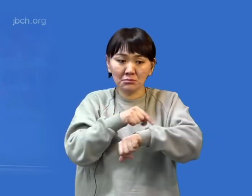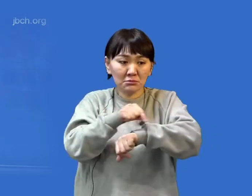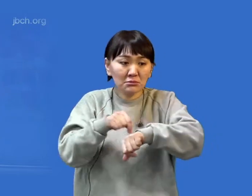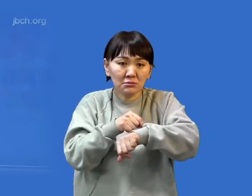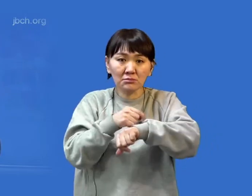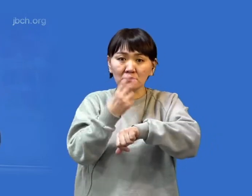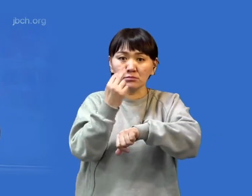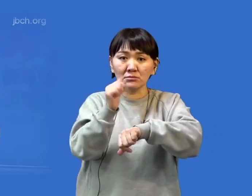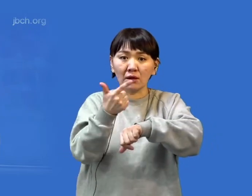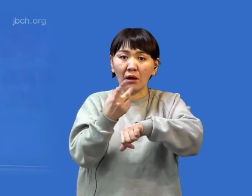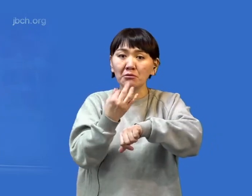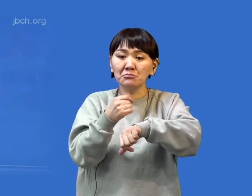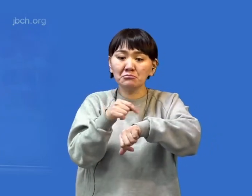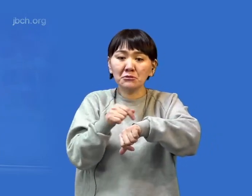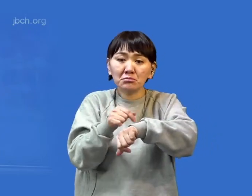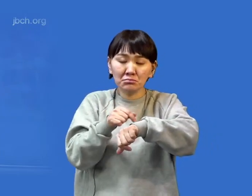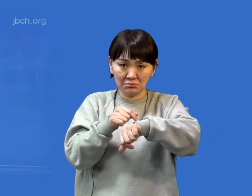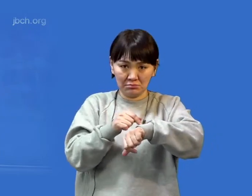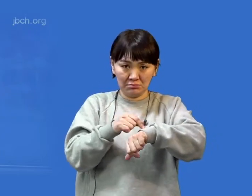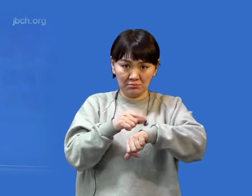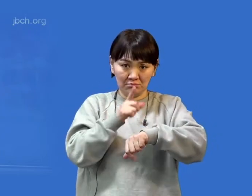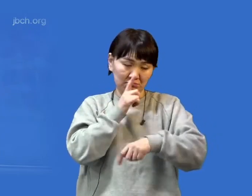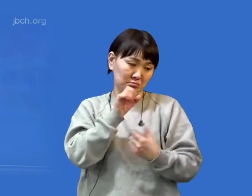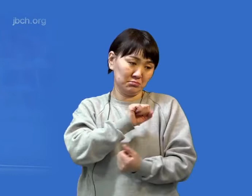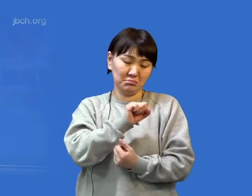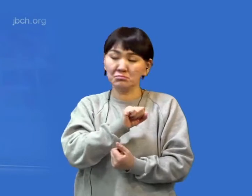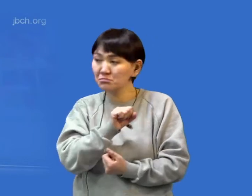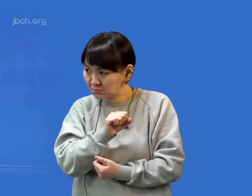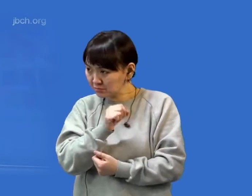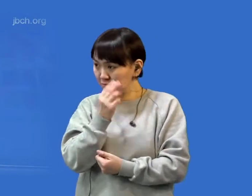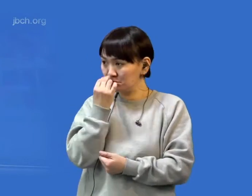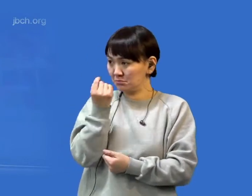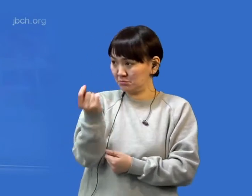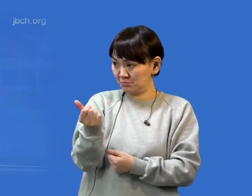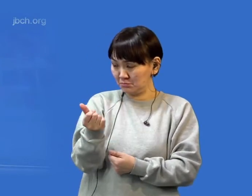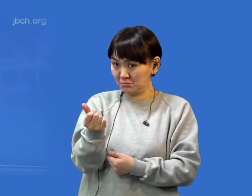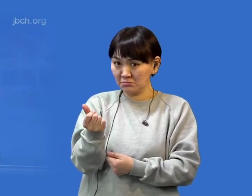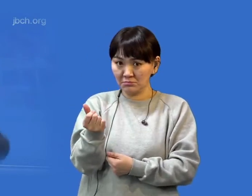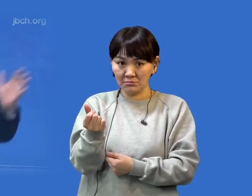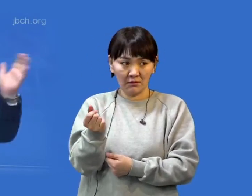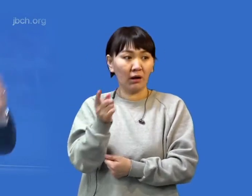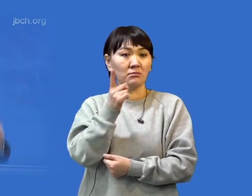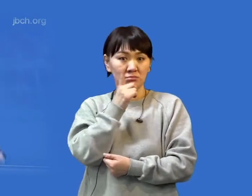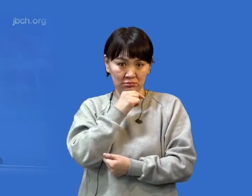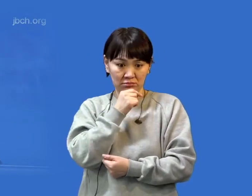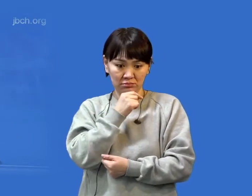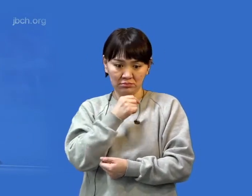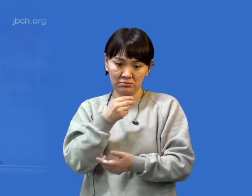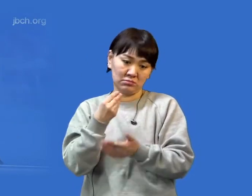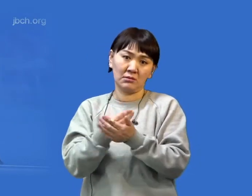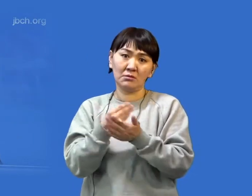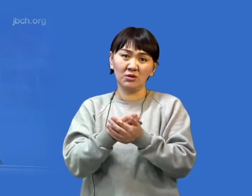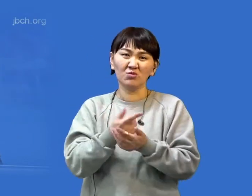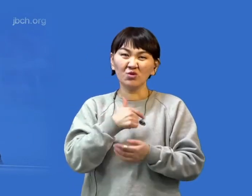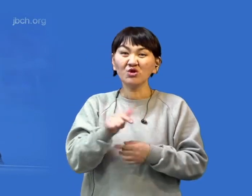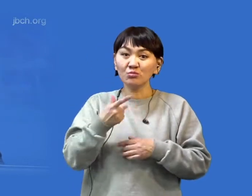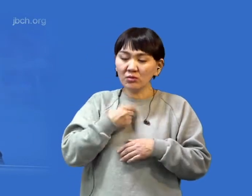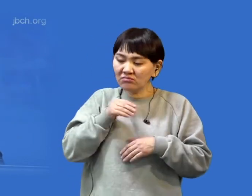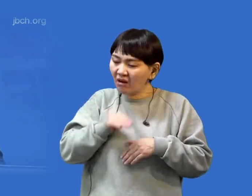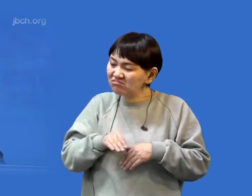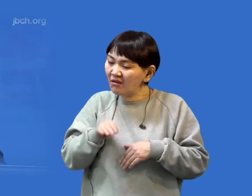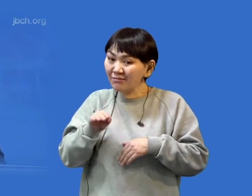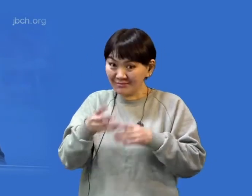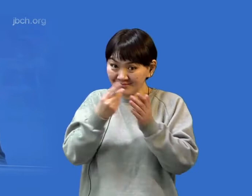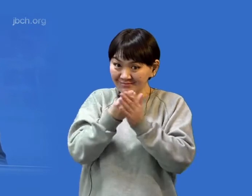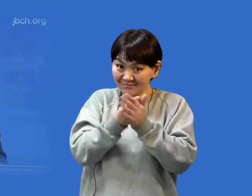Гэ дунд нөгөө Синай уулан дээр очиж үзэн гэдэл одоо зогсож байгаа болохоос ш зүгээр шууд явах юм бол зүгээр хэдхэн цаг л явна. Тэгв